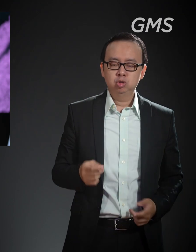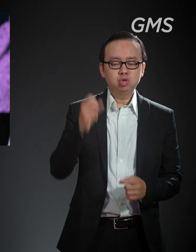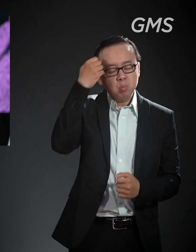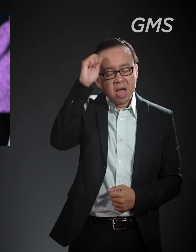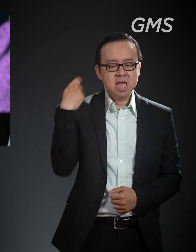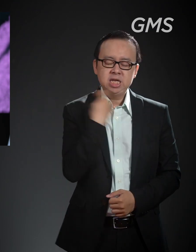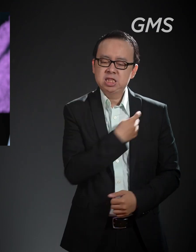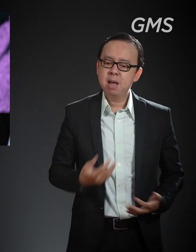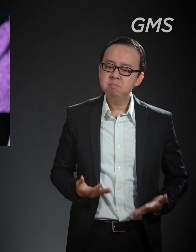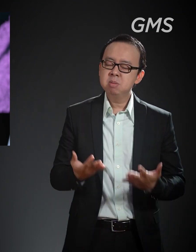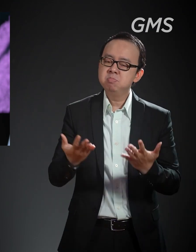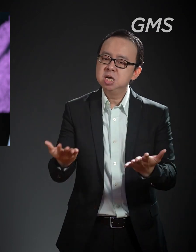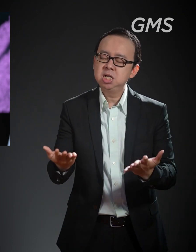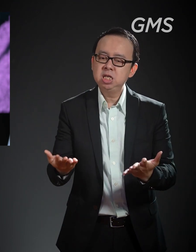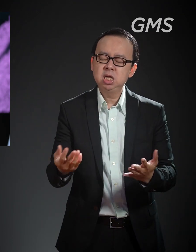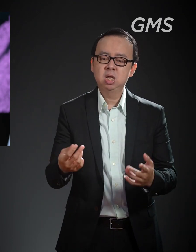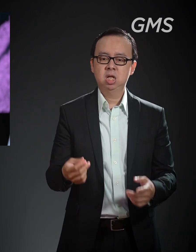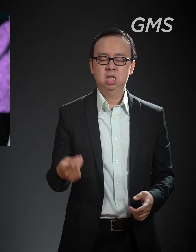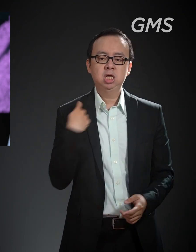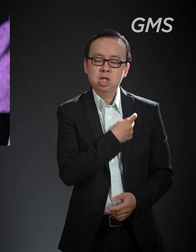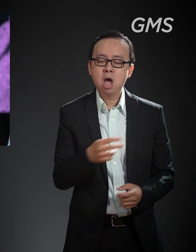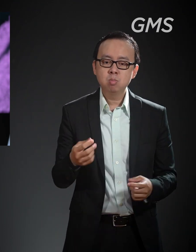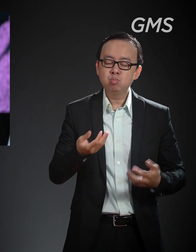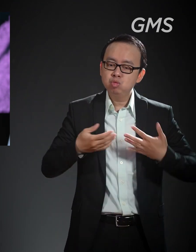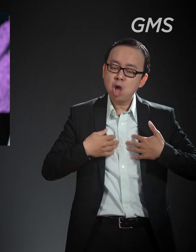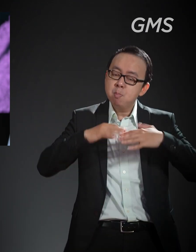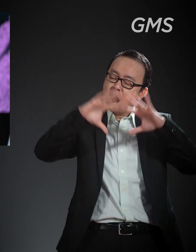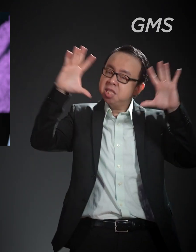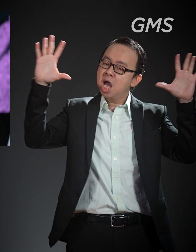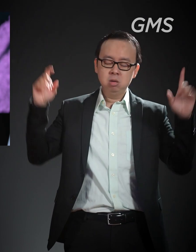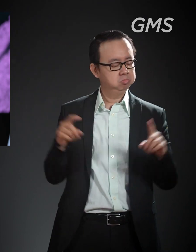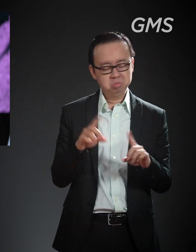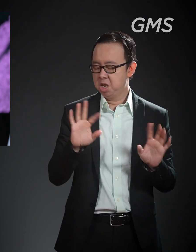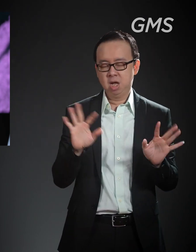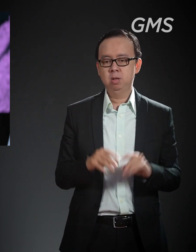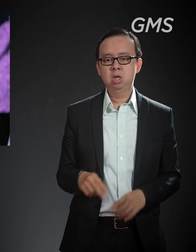bisa memberikan dari apa yang kita punya. Baik itu limpah maupun dalam kekurangan.